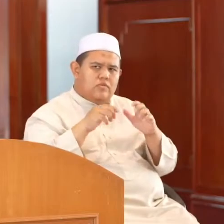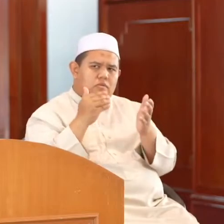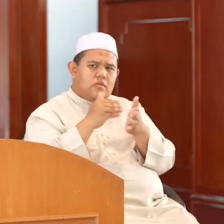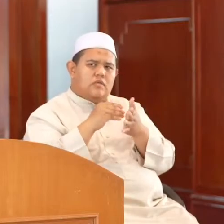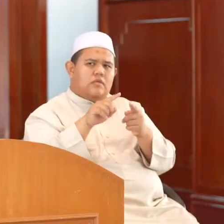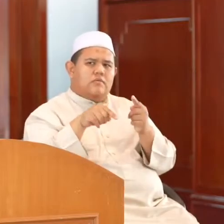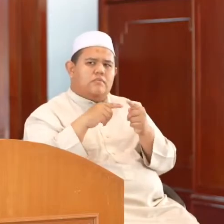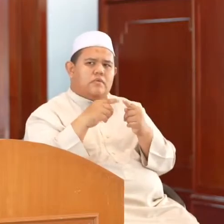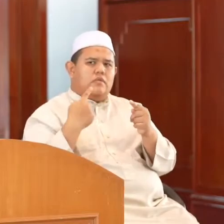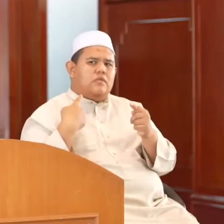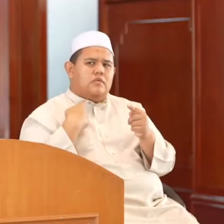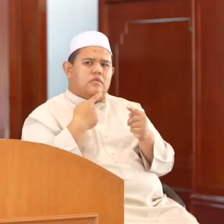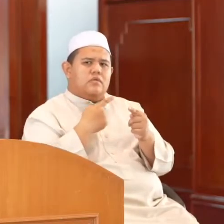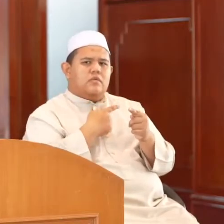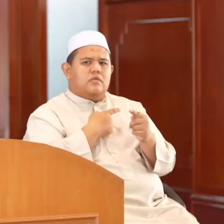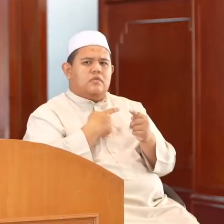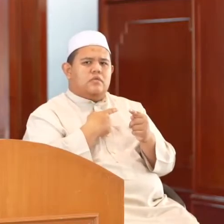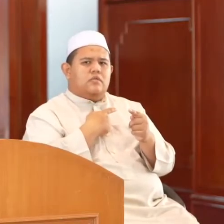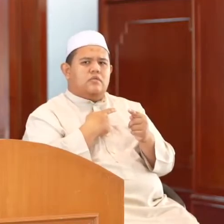kita